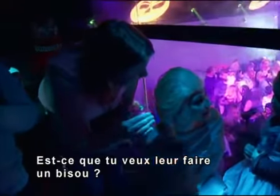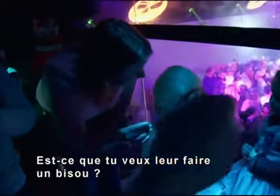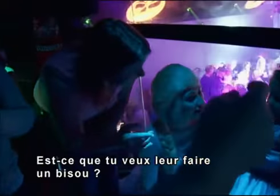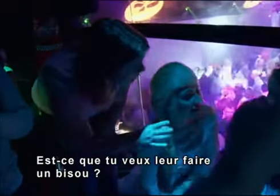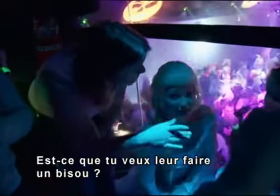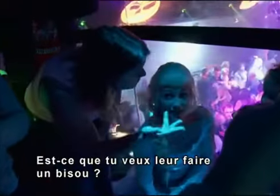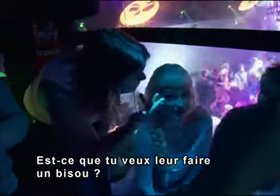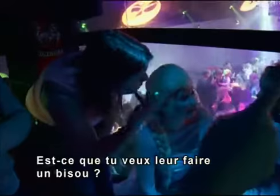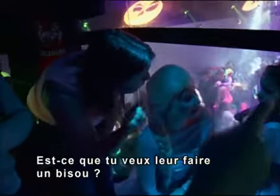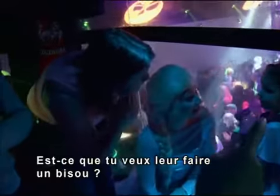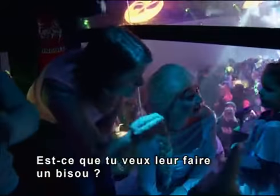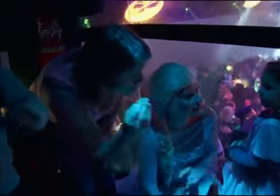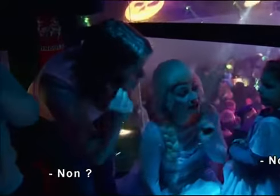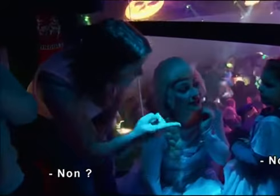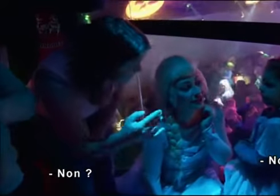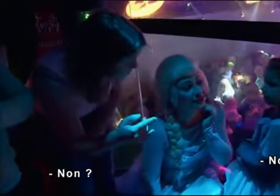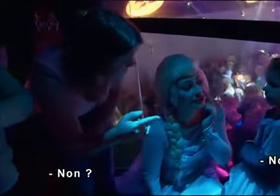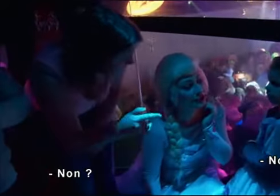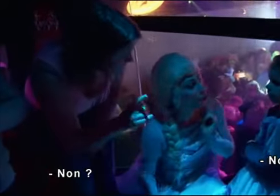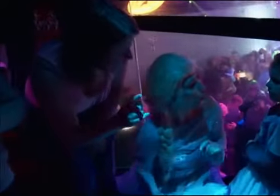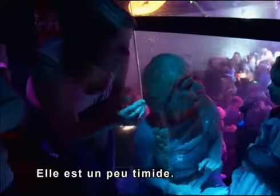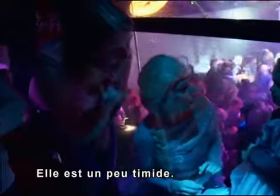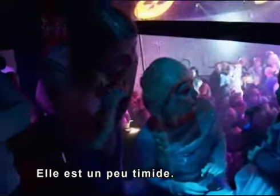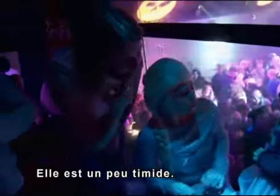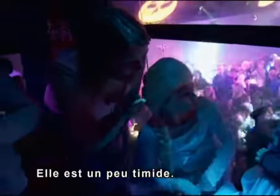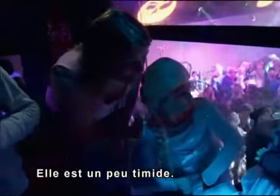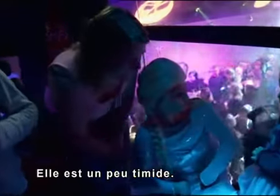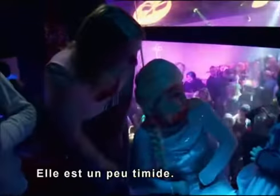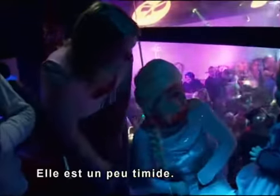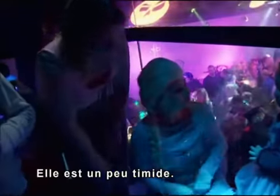En plus, il est même là.